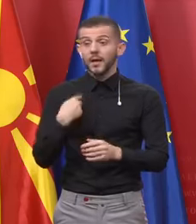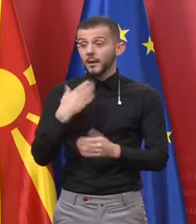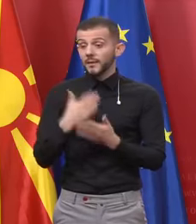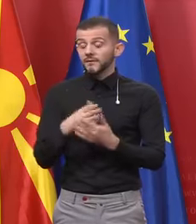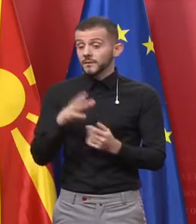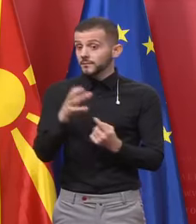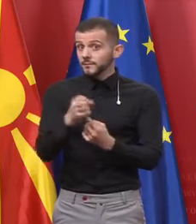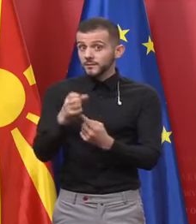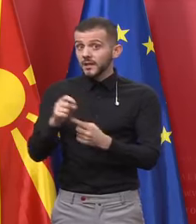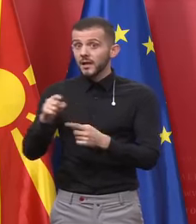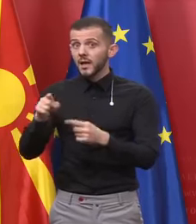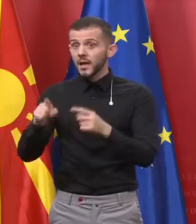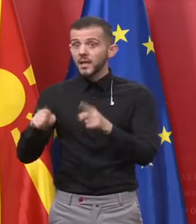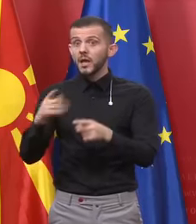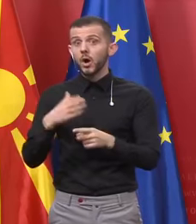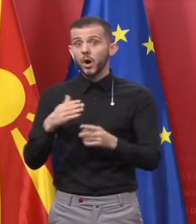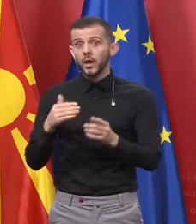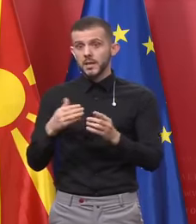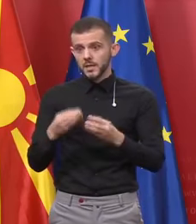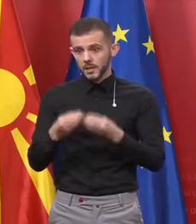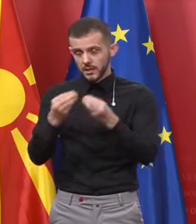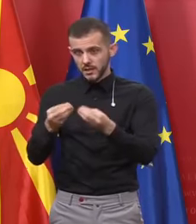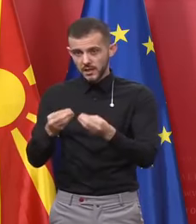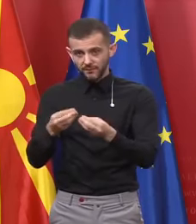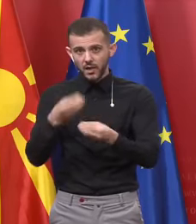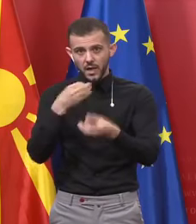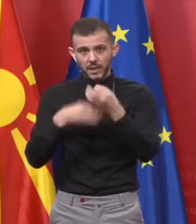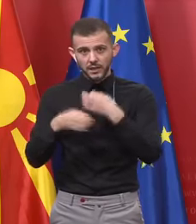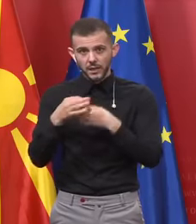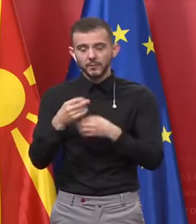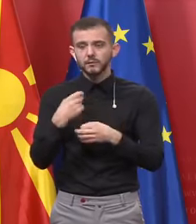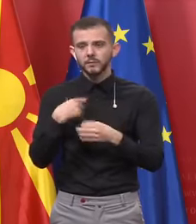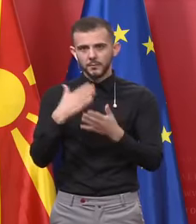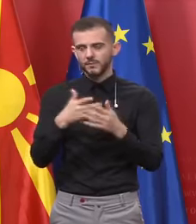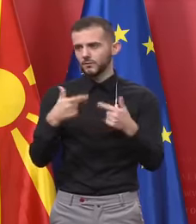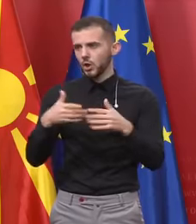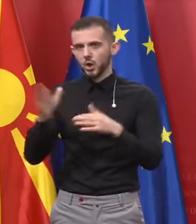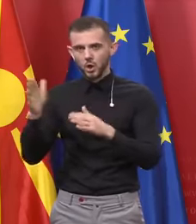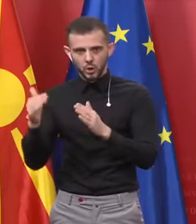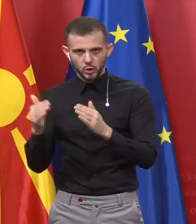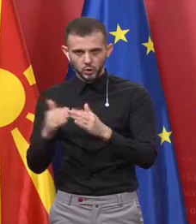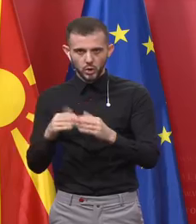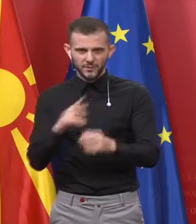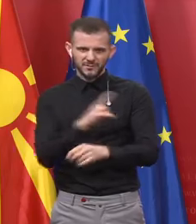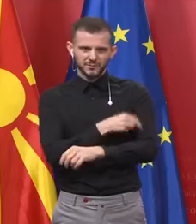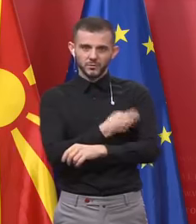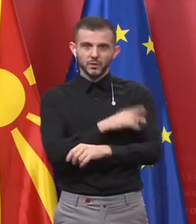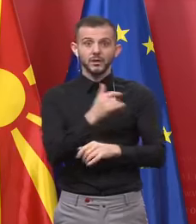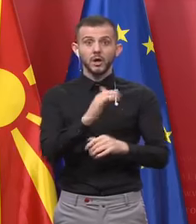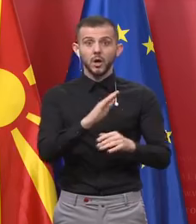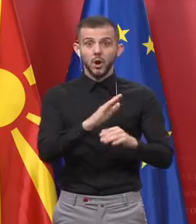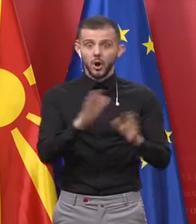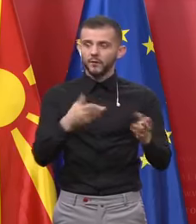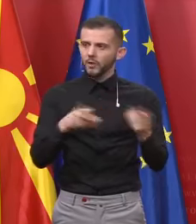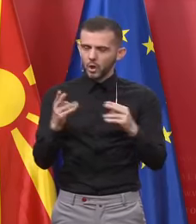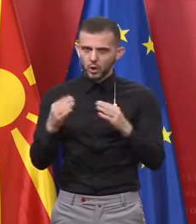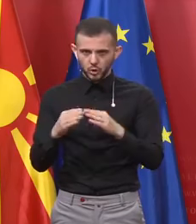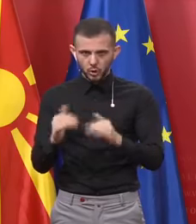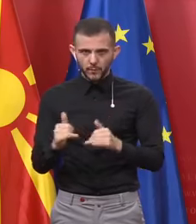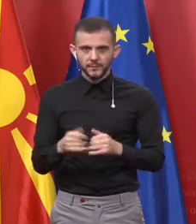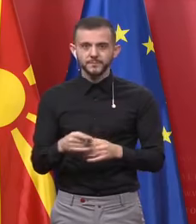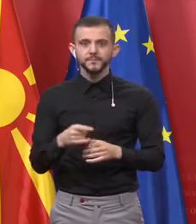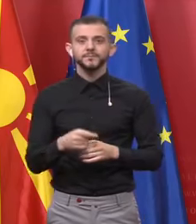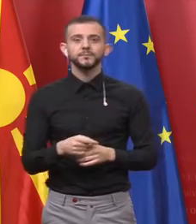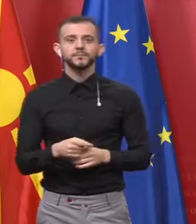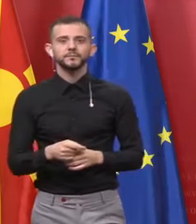индицирано давањето на терапија и кои што реферировавме дека се пуштени дома од инфективната клиника, ја прима терапијата.